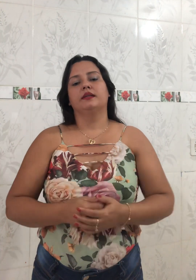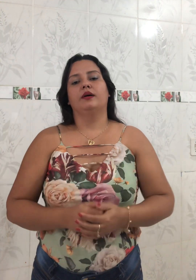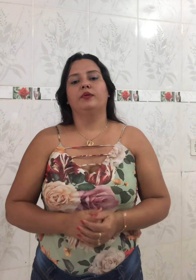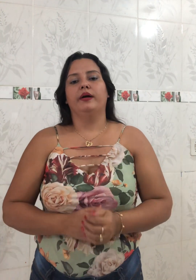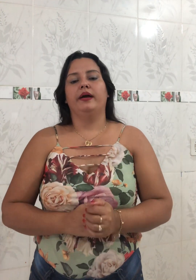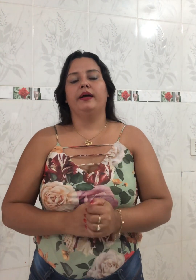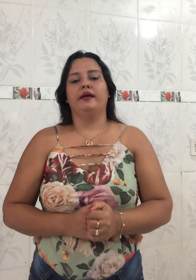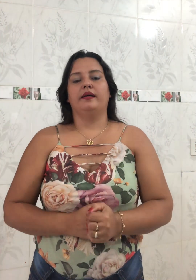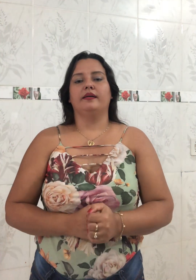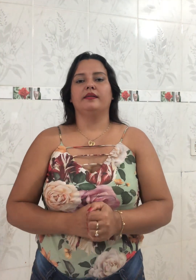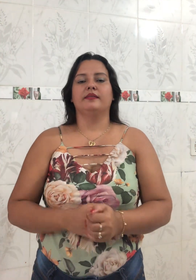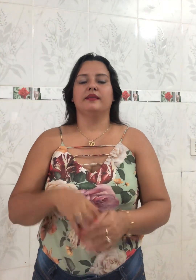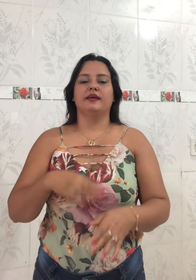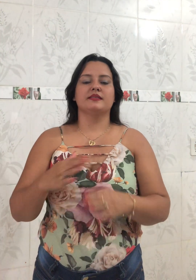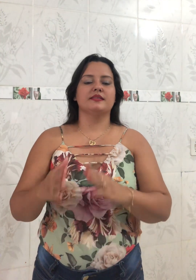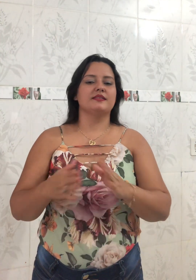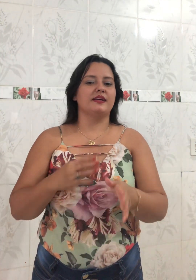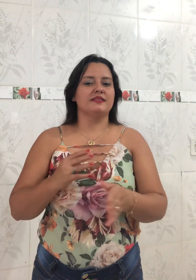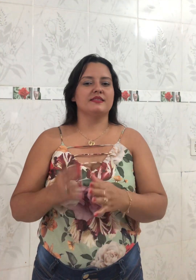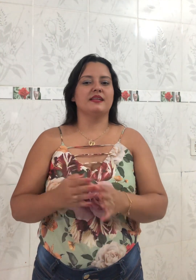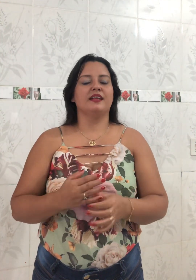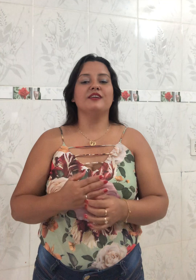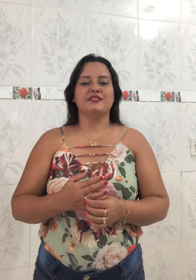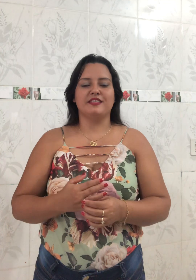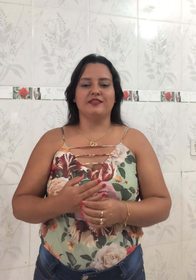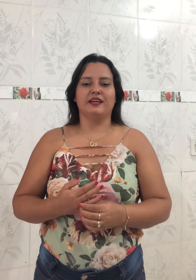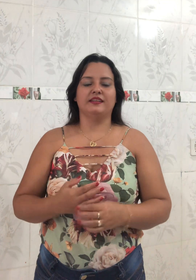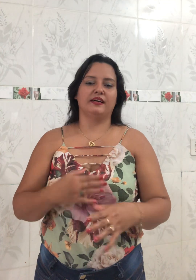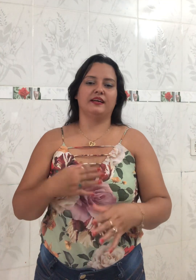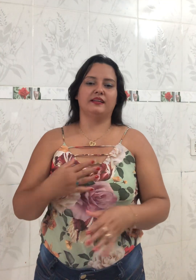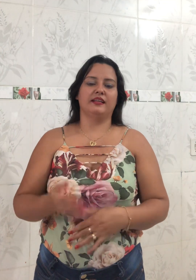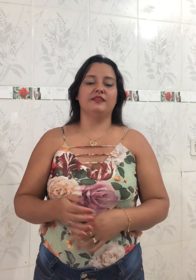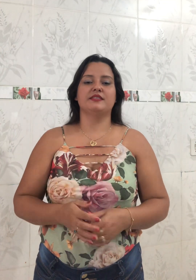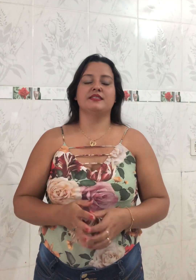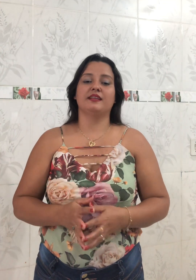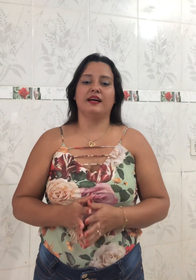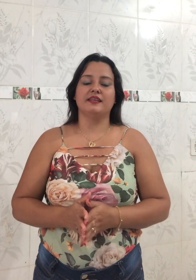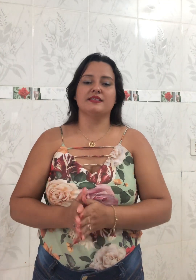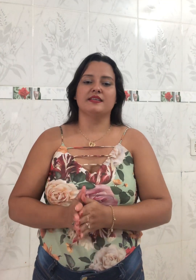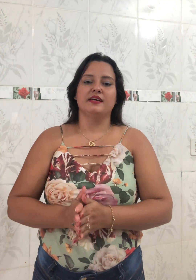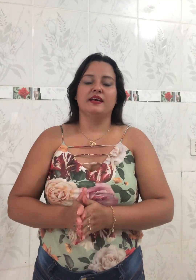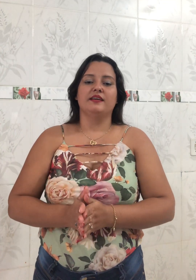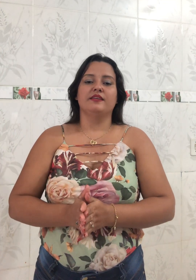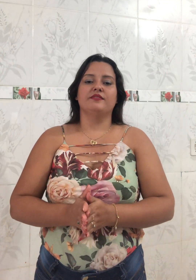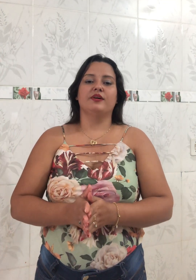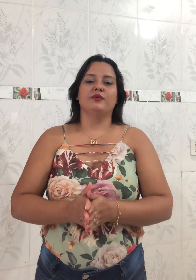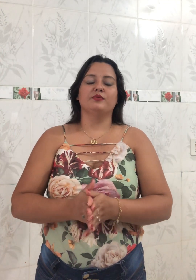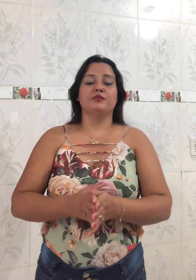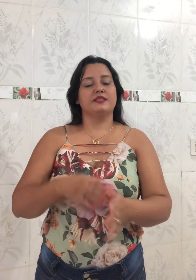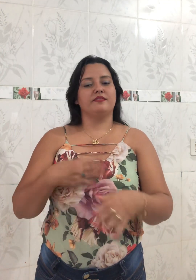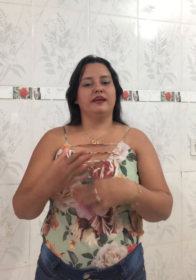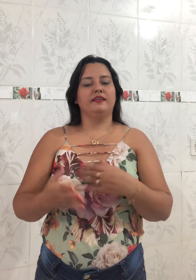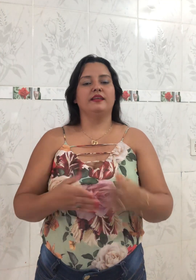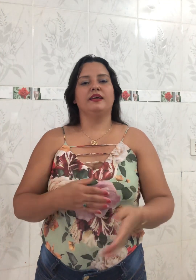Então, esses detalhezinhos na língua de sinais você vai